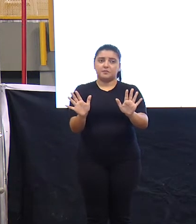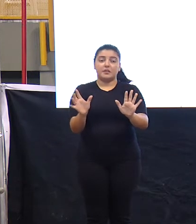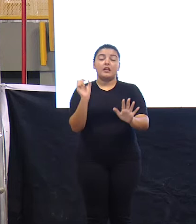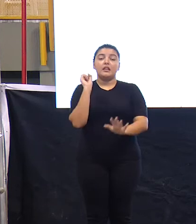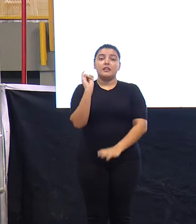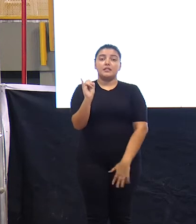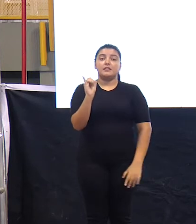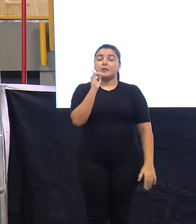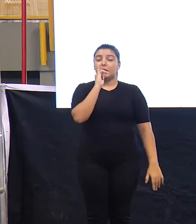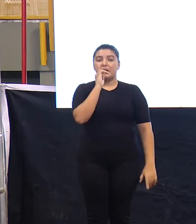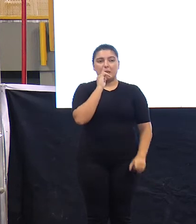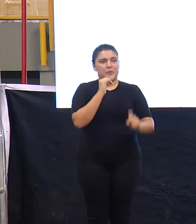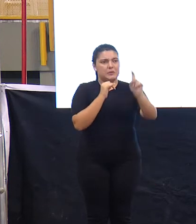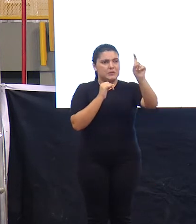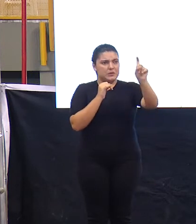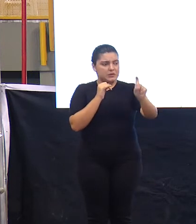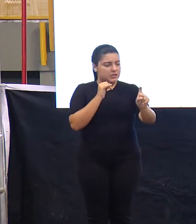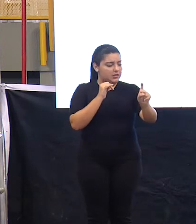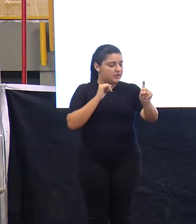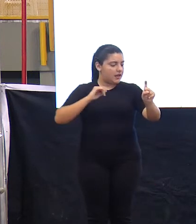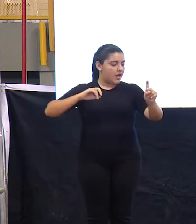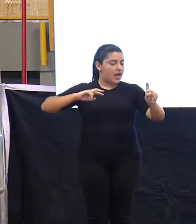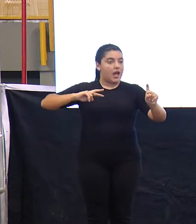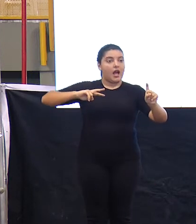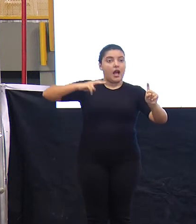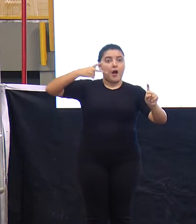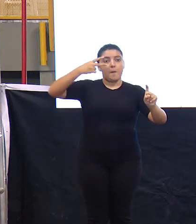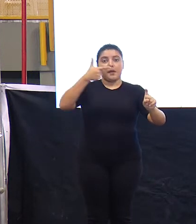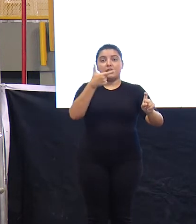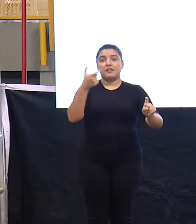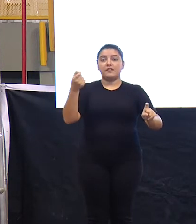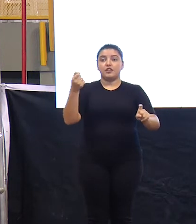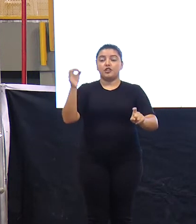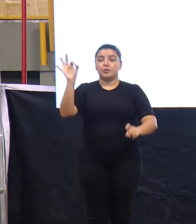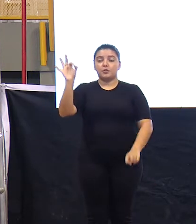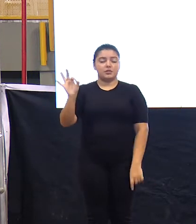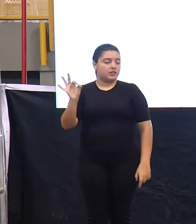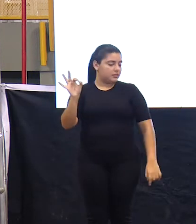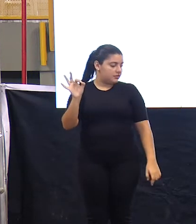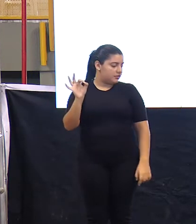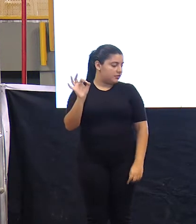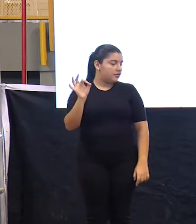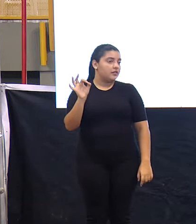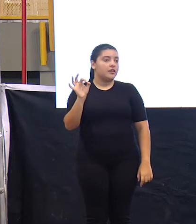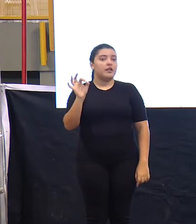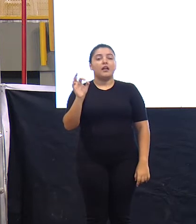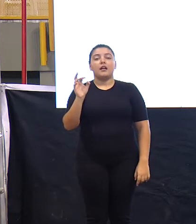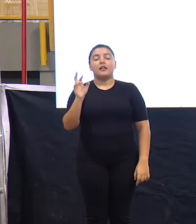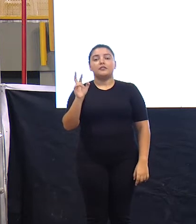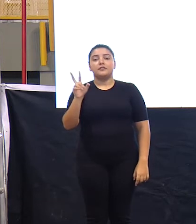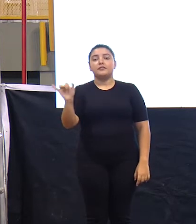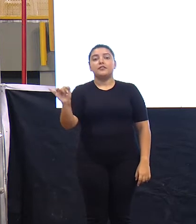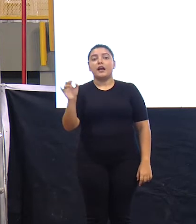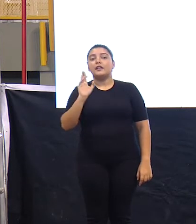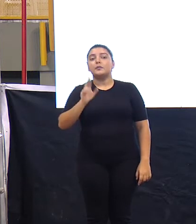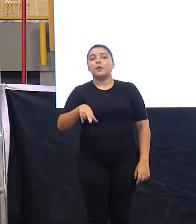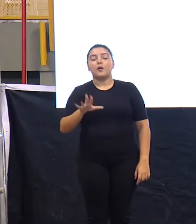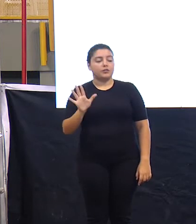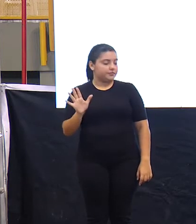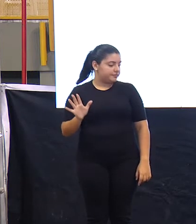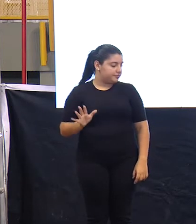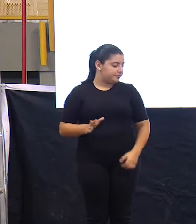Se uma coisa é X e ela aumenta 20%, você já vai logo para quanto que ele vai?